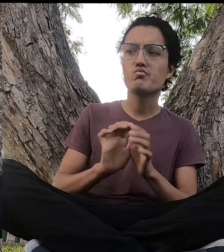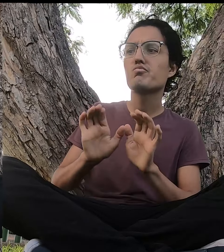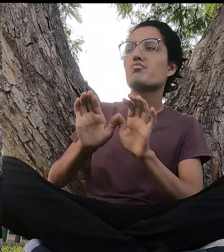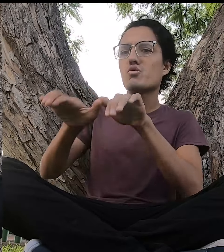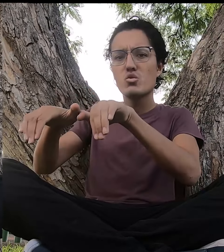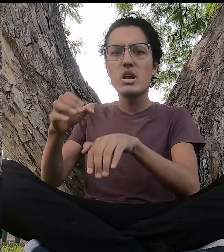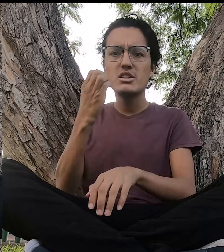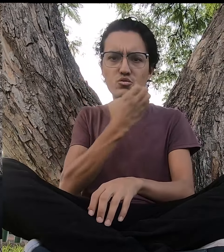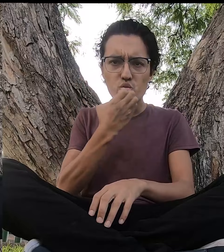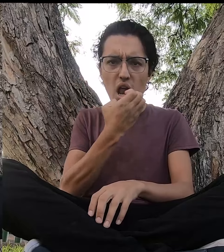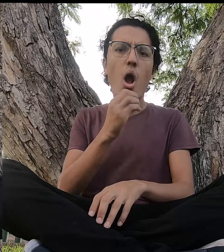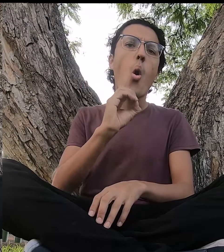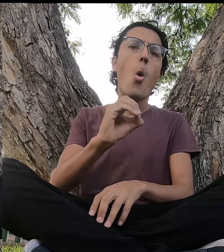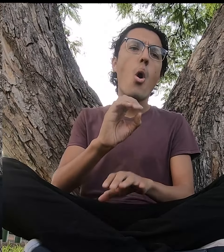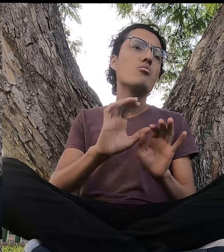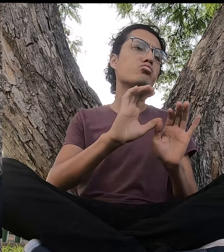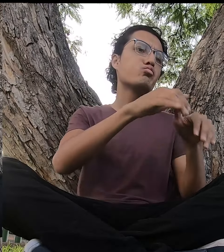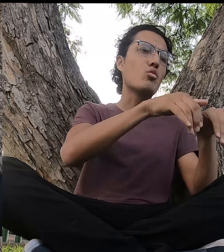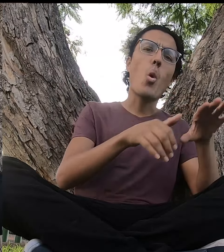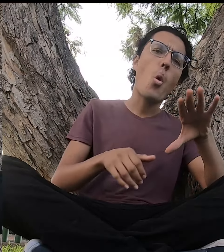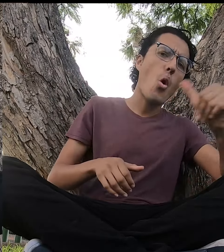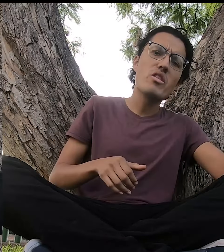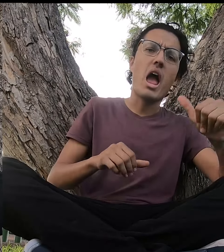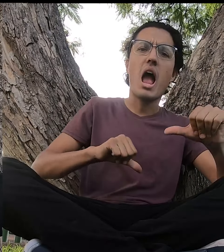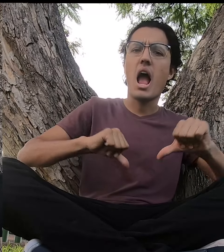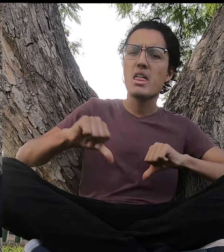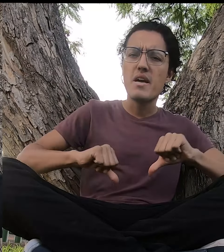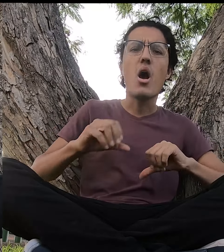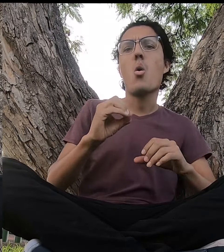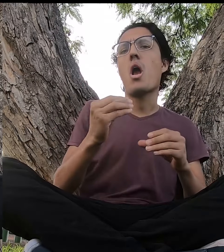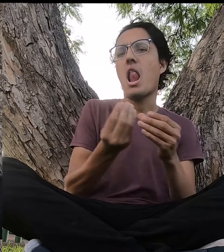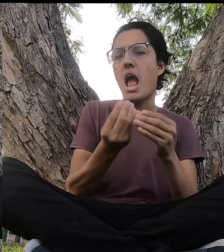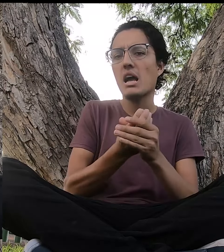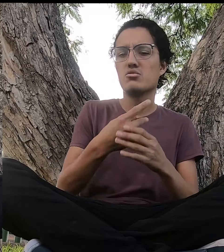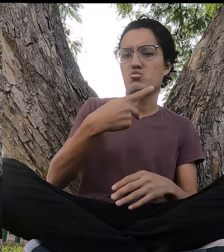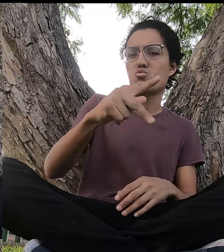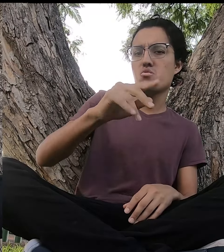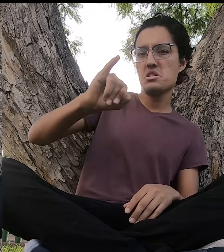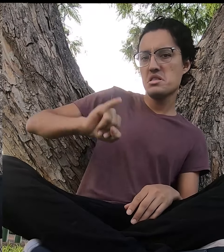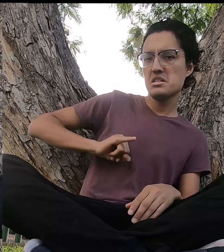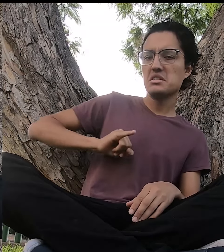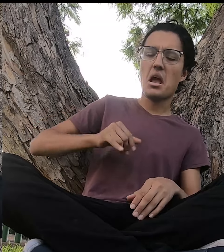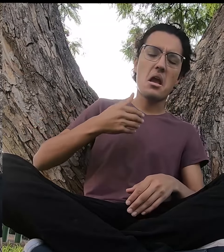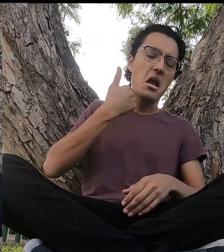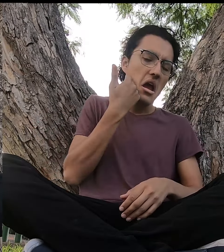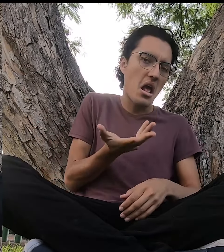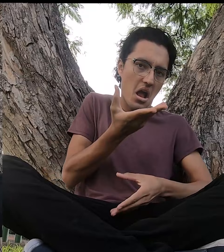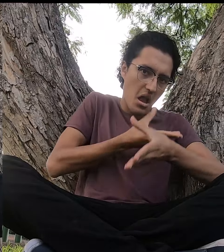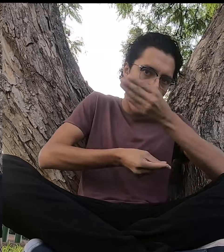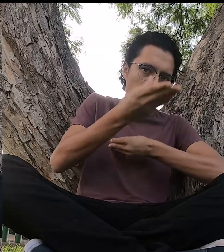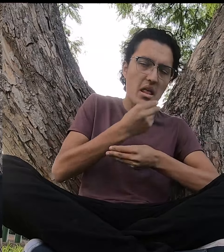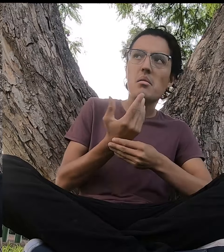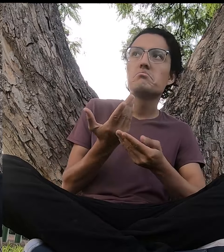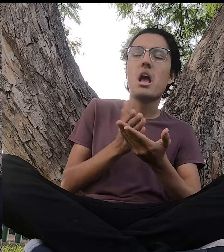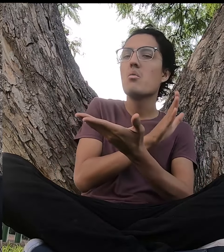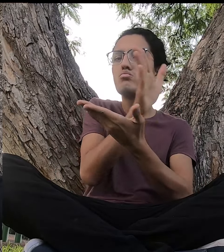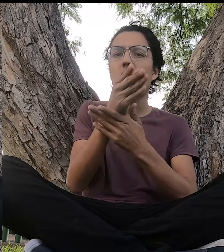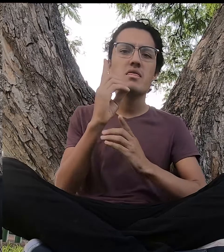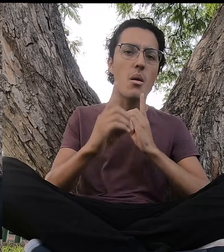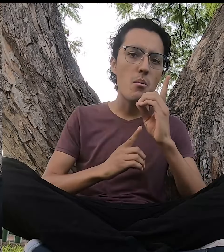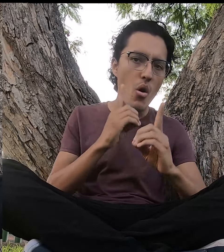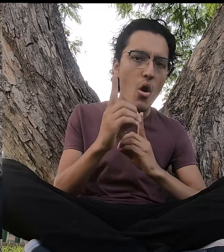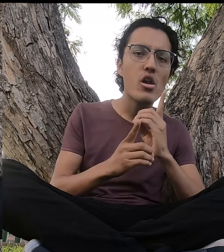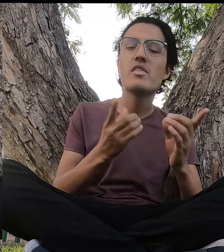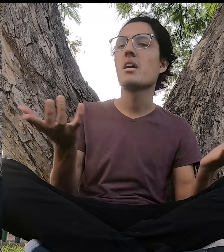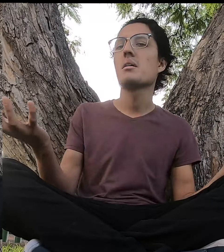comida, inscribirse a la escuela o inscribirse a cualquier otra clase que tengamos ganas de aprender, ir a algún